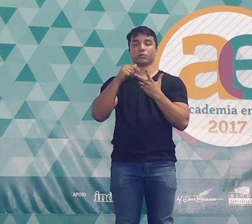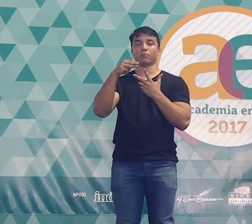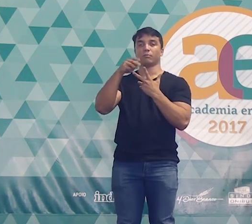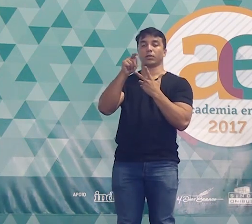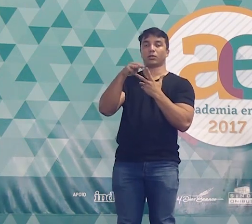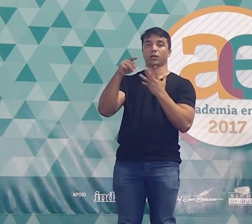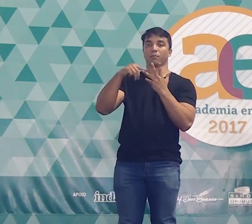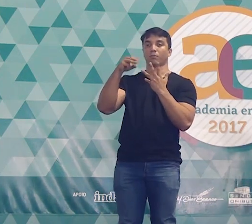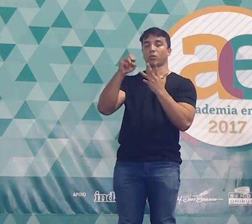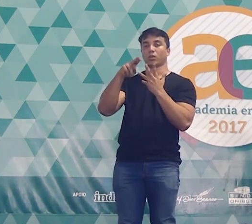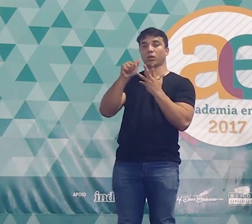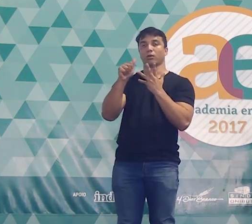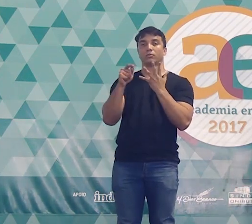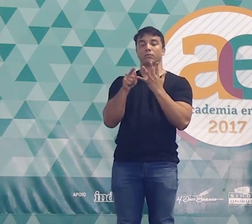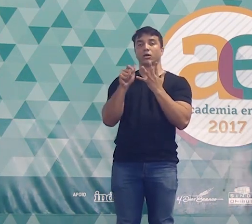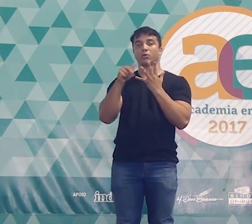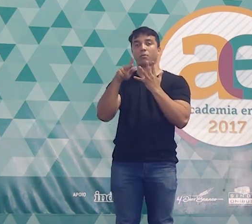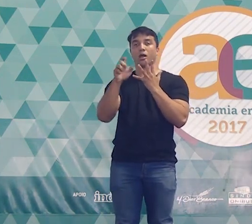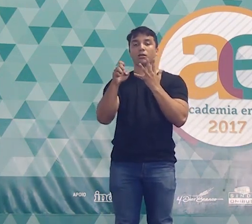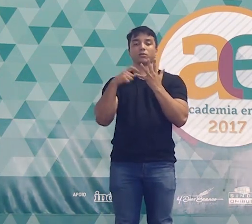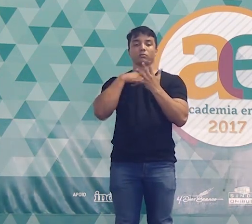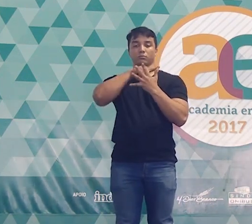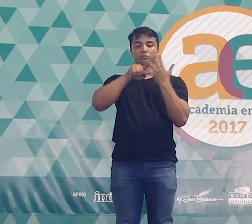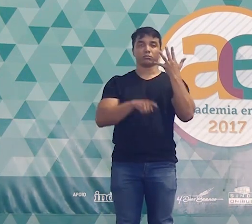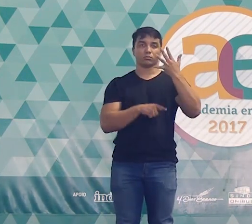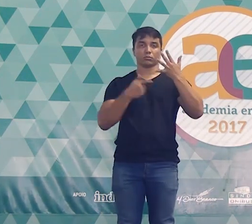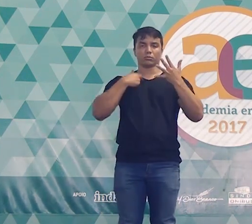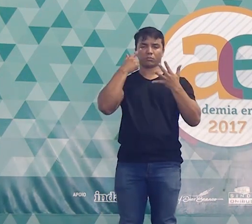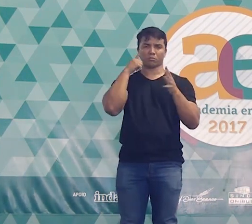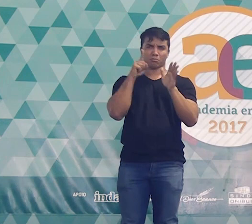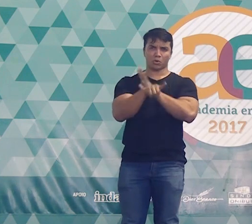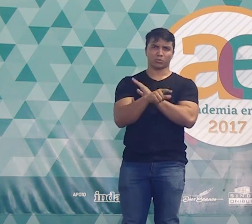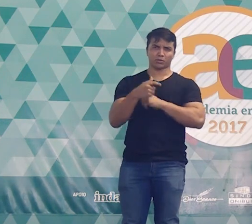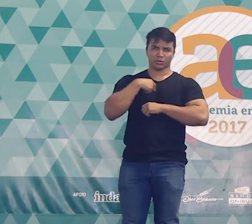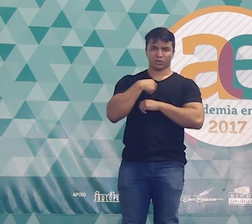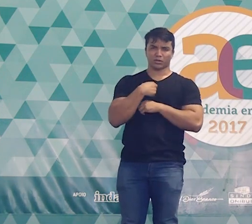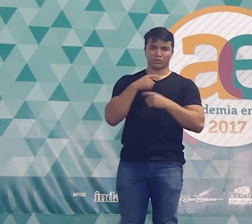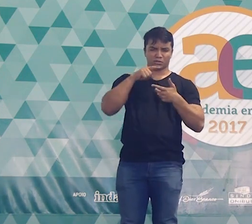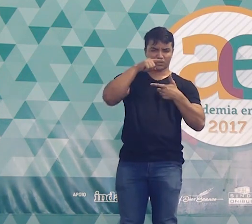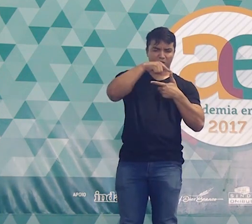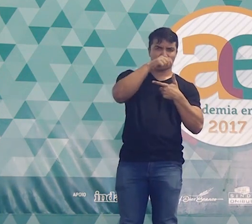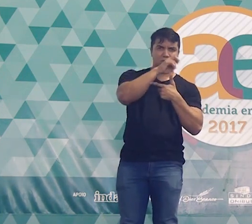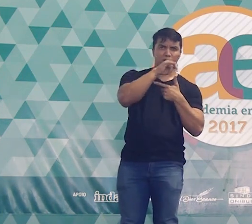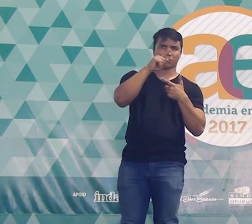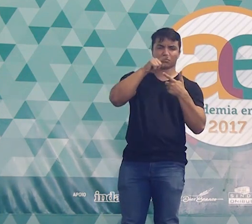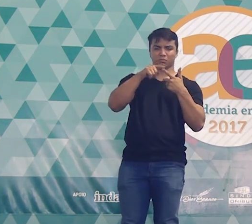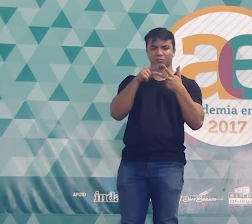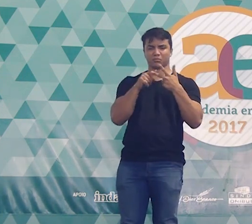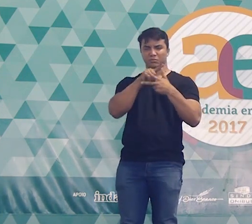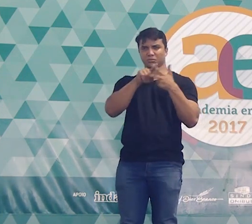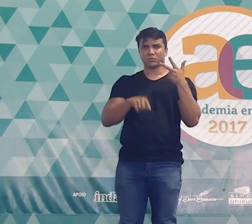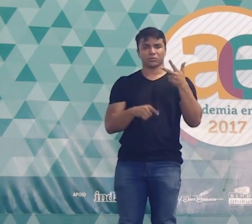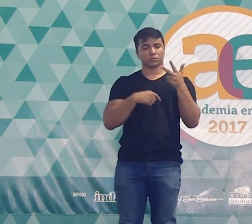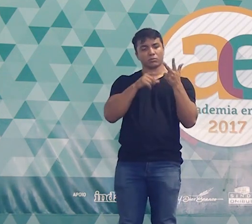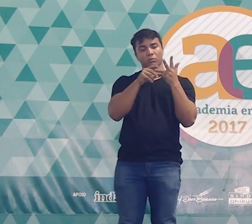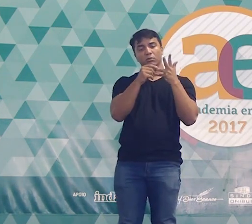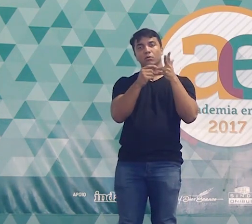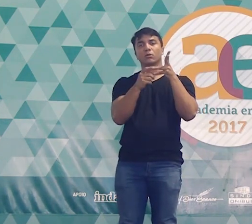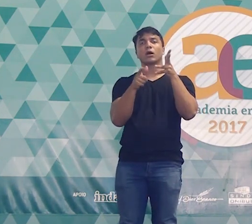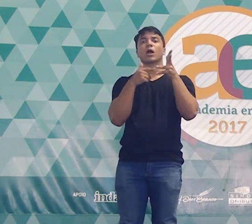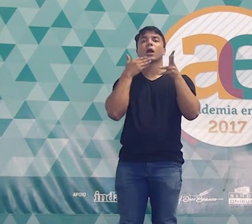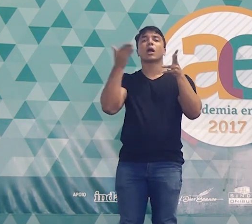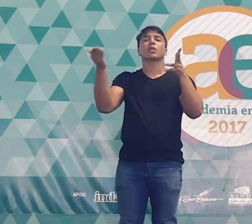tá? Então, como você disse isso aí, eu pergunto, só existe célula procariótica, animal e vegetal? Cadê os outros 2